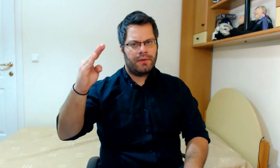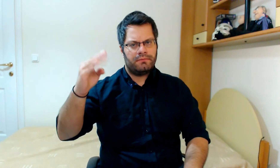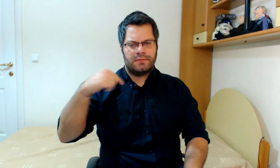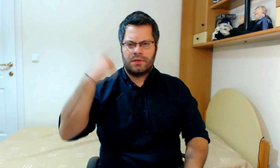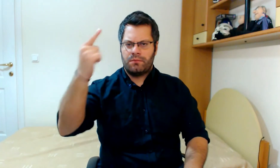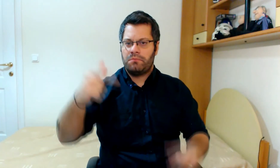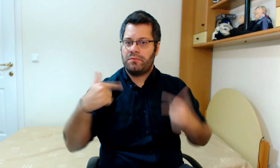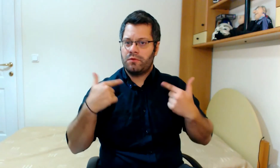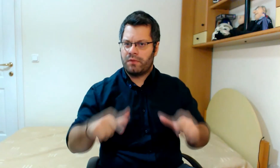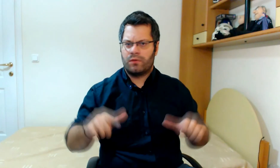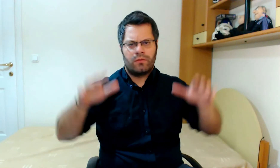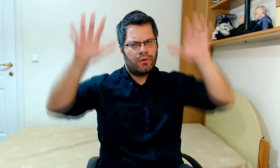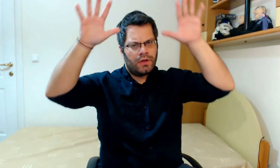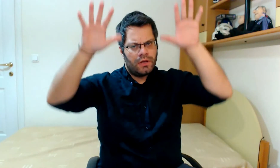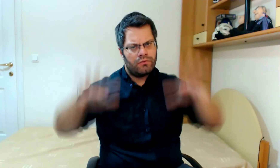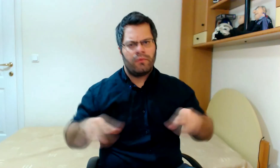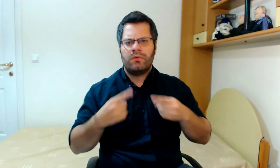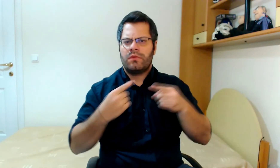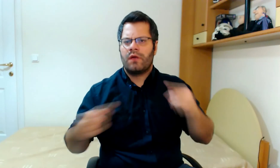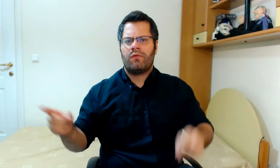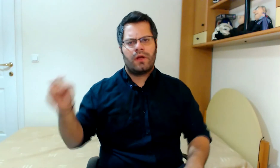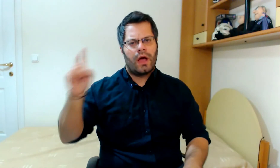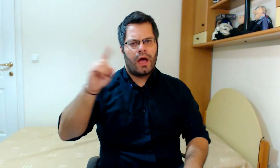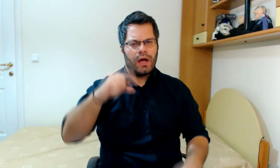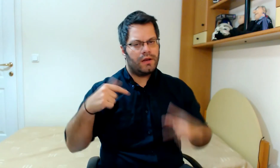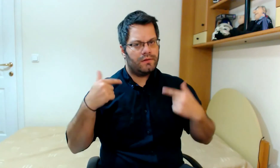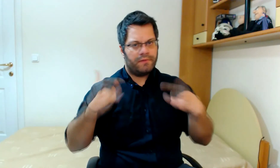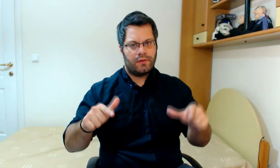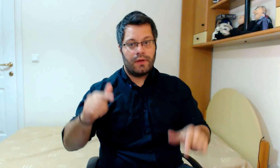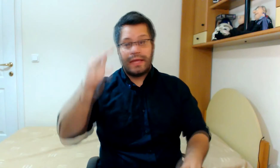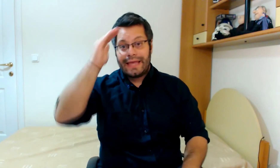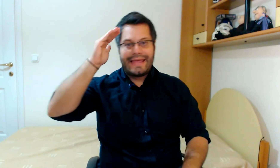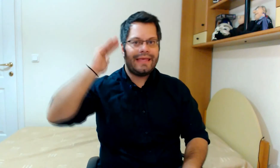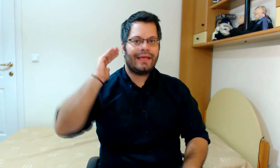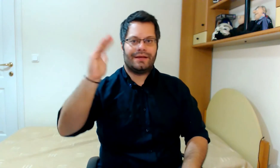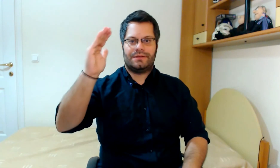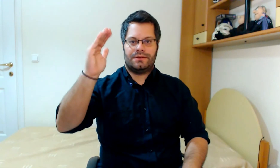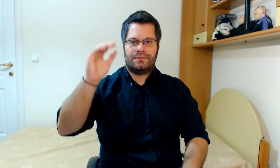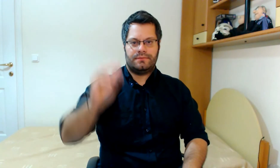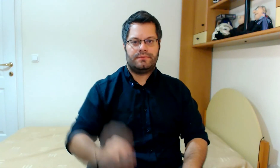λέμε σε ένα επόμενο βίντεο. Τριγύρω θα εμφανιστούν διάφορα άλλα βίντεο. Γεια σας!